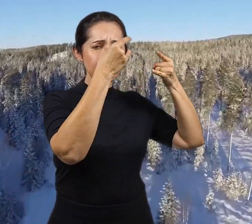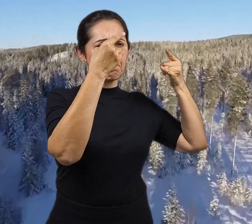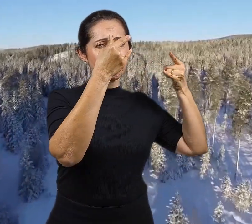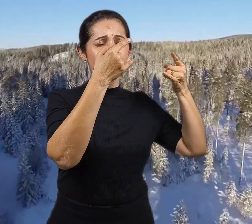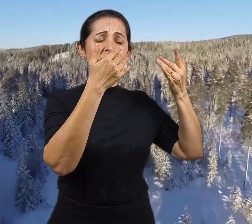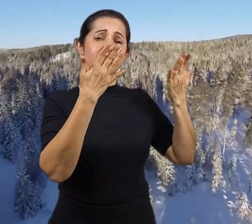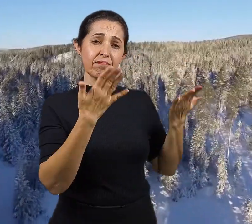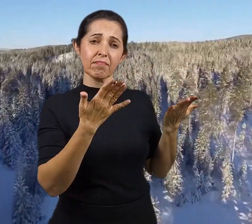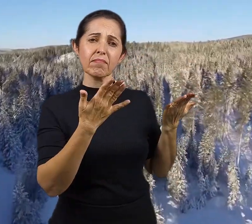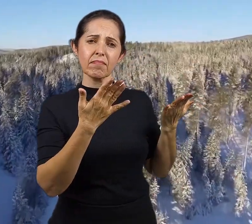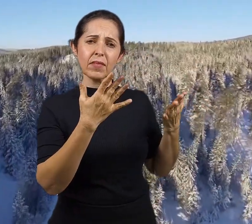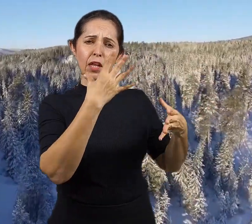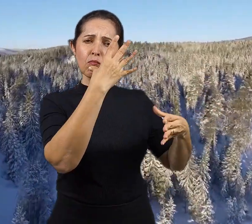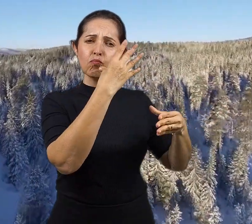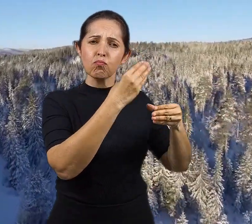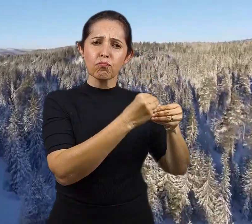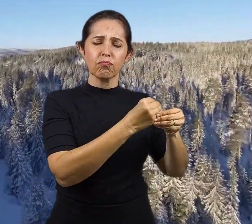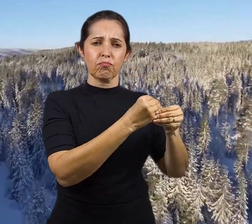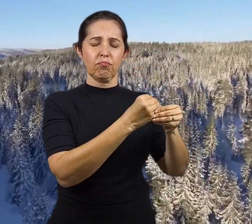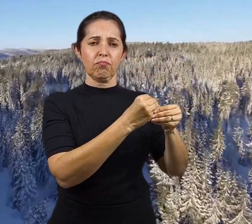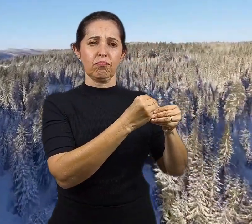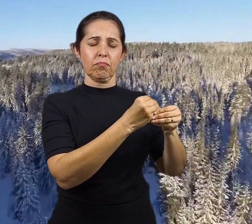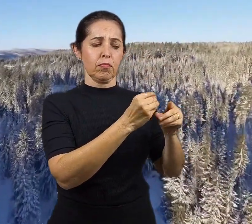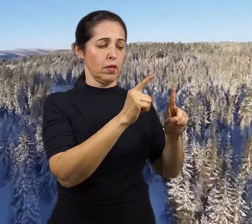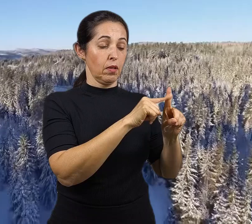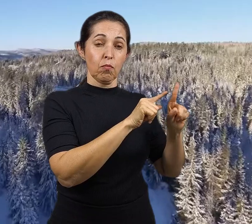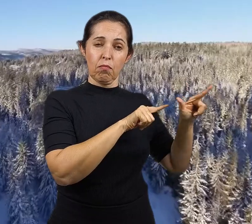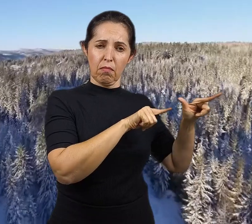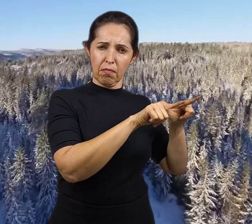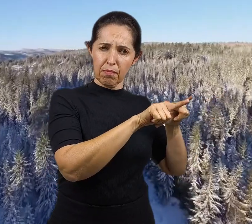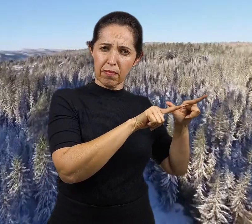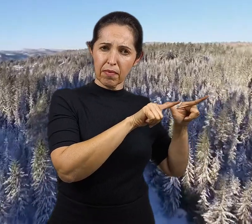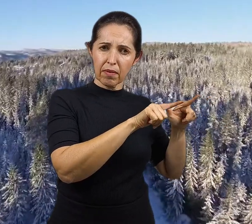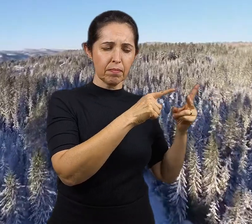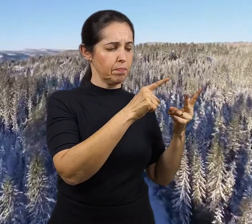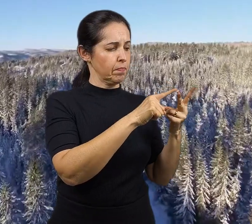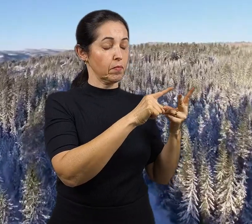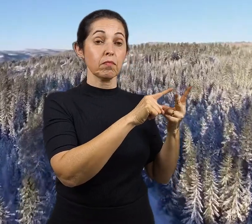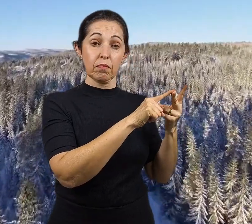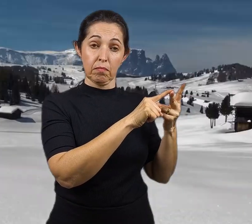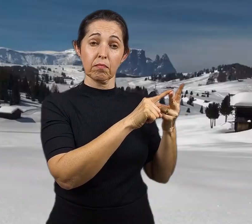o trabalho, inclui o preparo escolar, profissional.